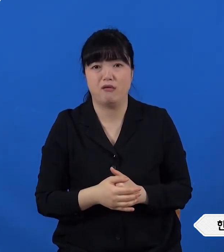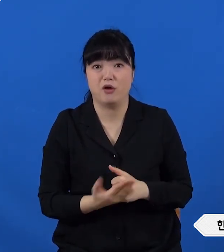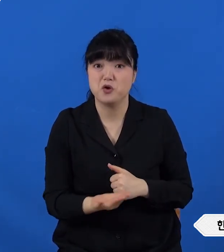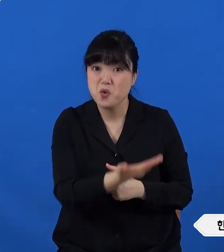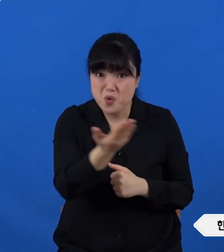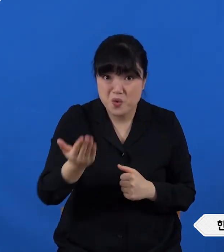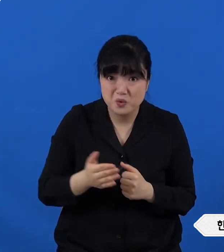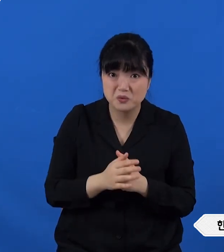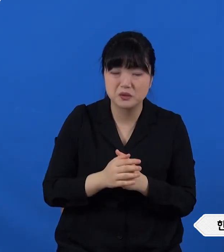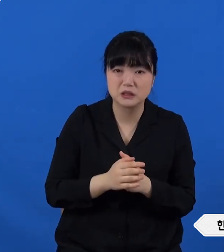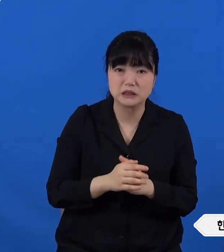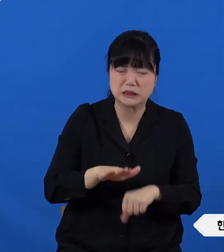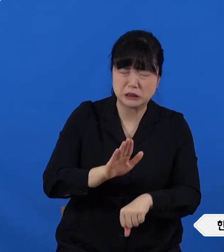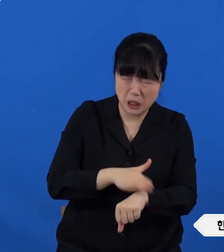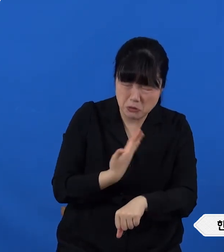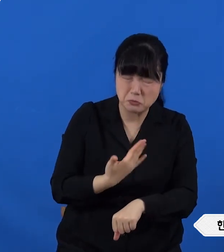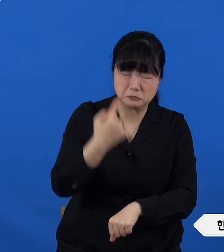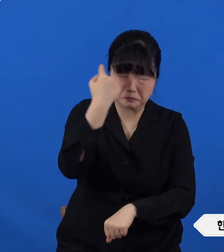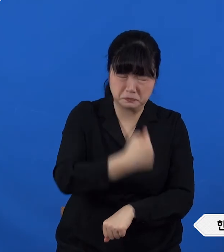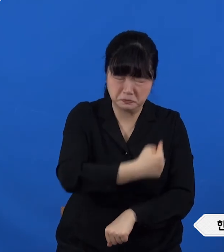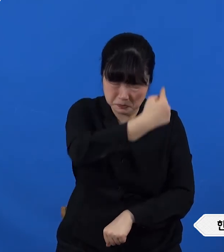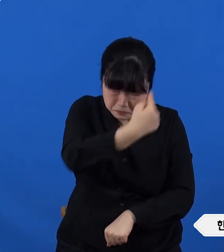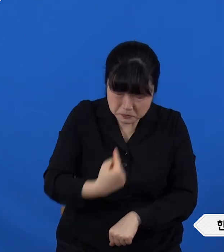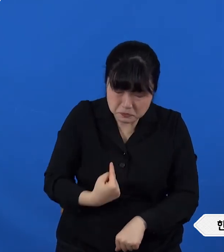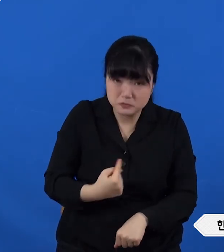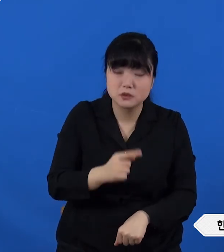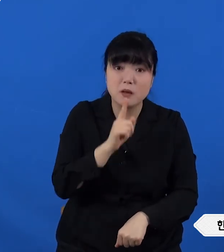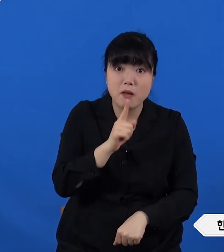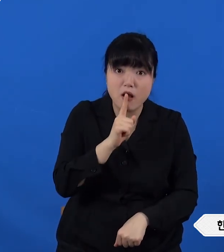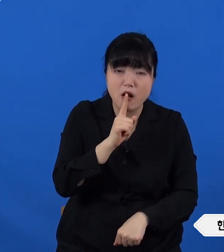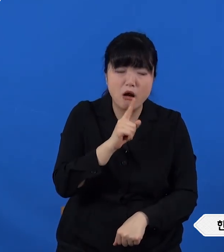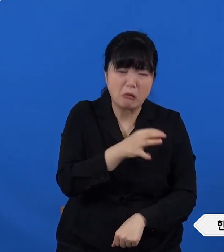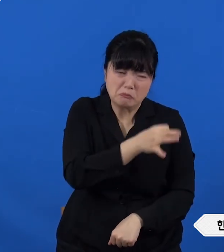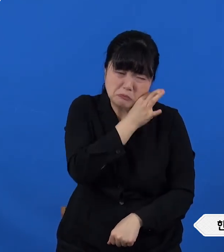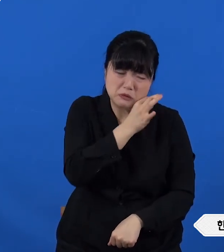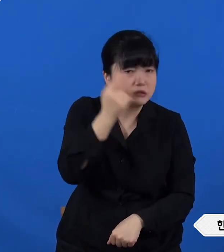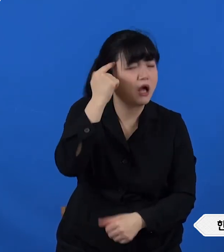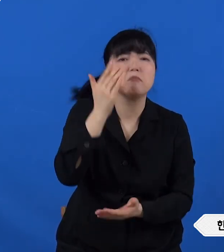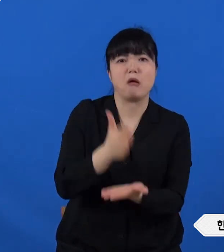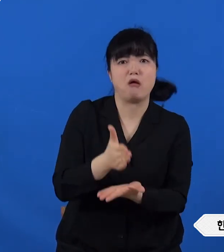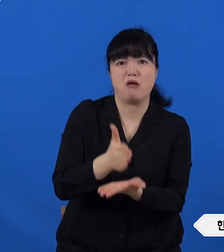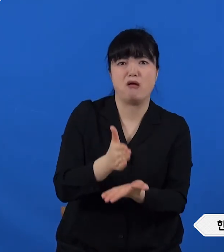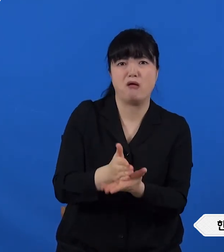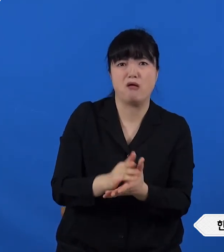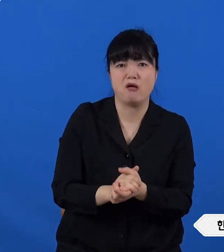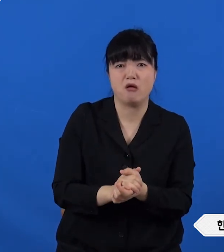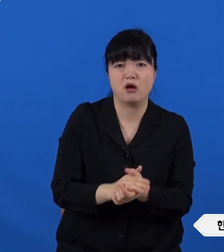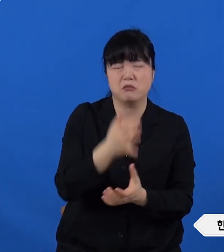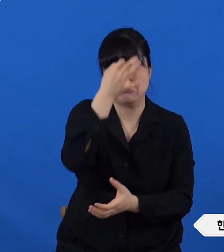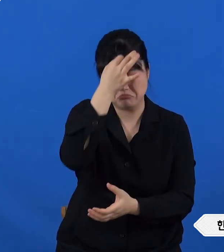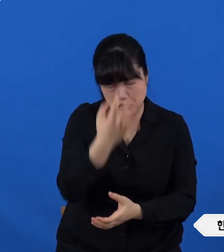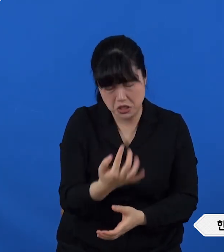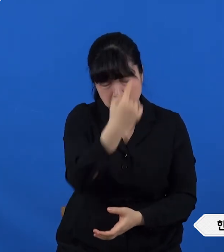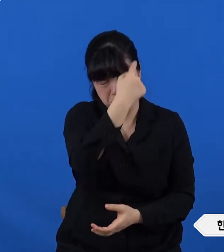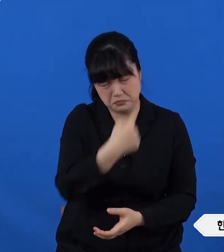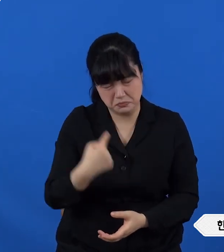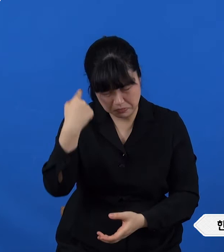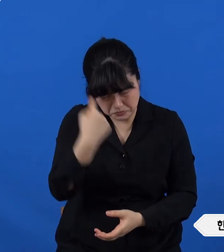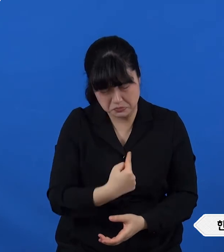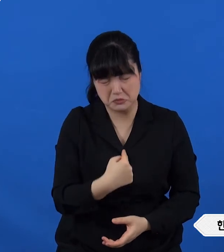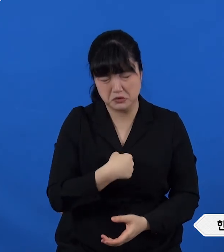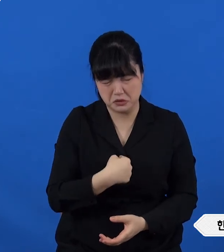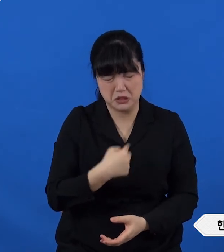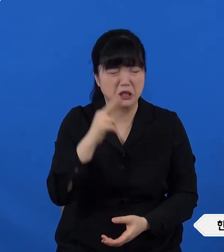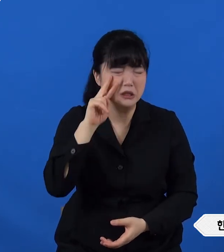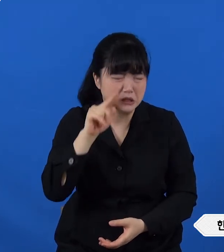여러분 잘못했습니다 하는 말 하는 것을 부끄러워하지 마시기를 바랍니다. 죄송합니다, 제가 참